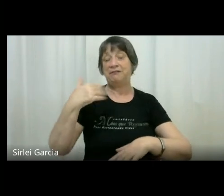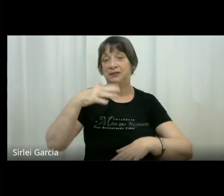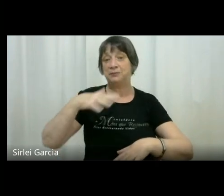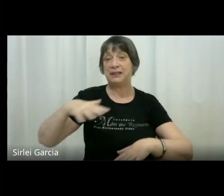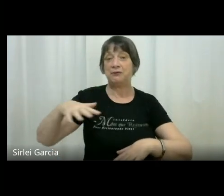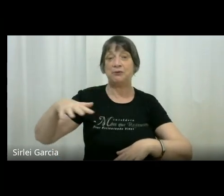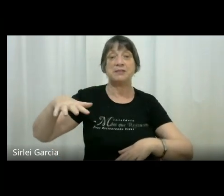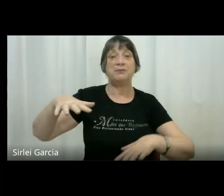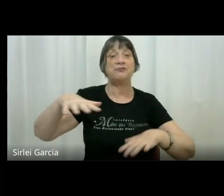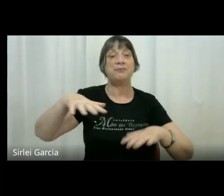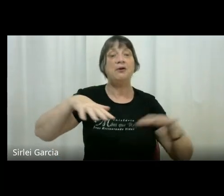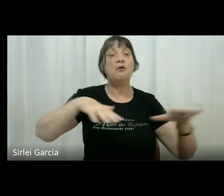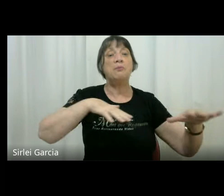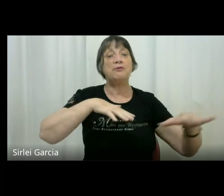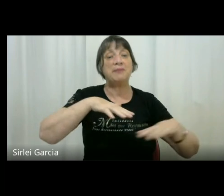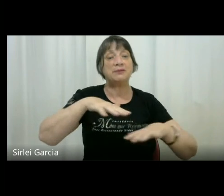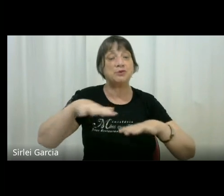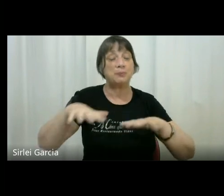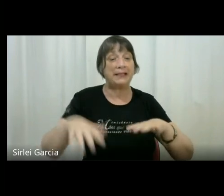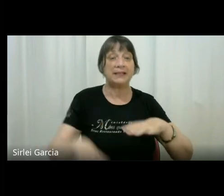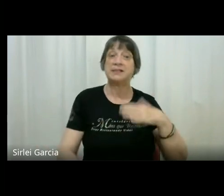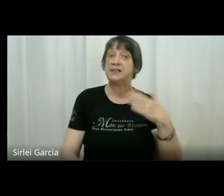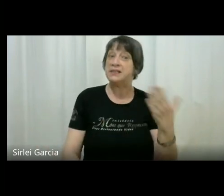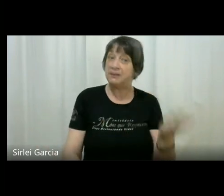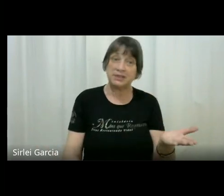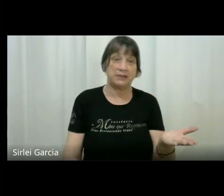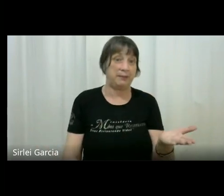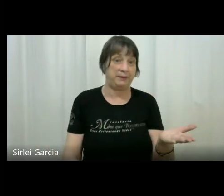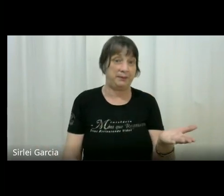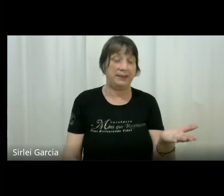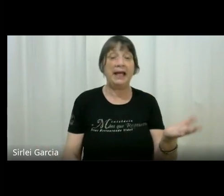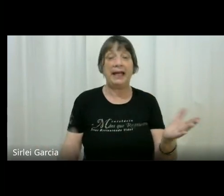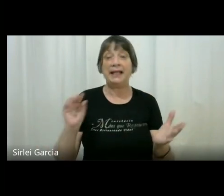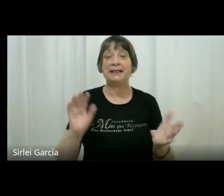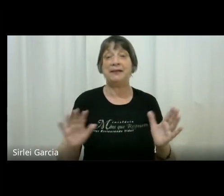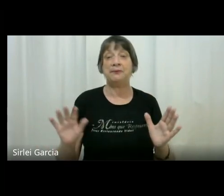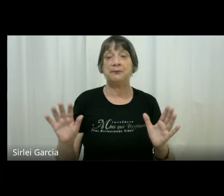ela está falando muita coisa, o movimento dos planetas que não estão na Bíblia.